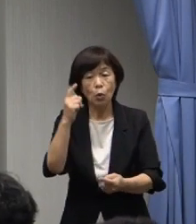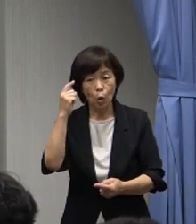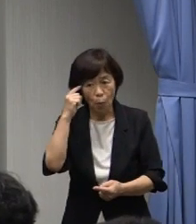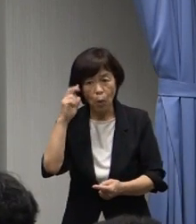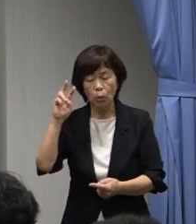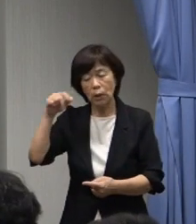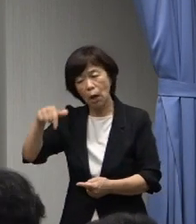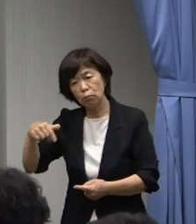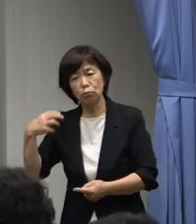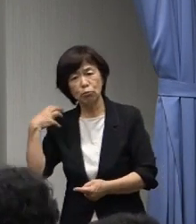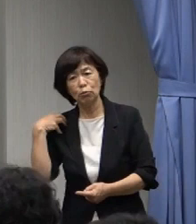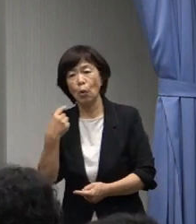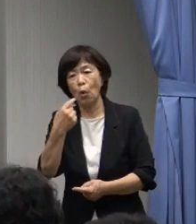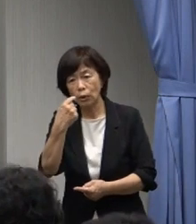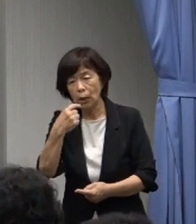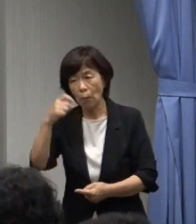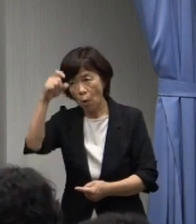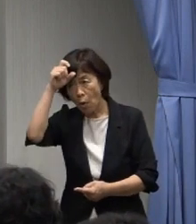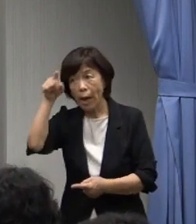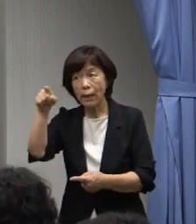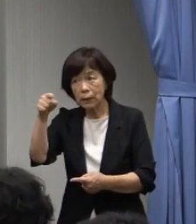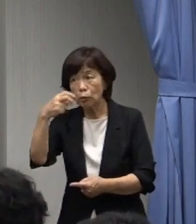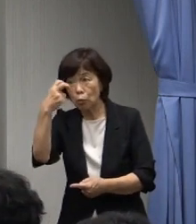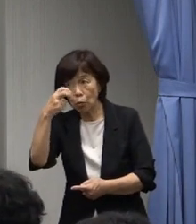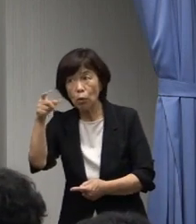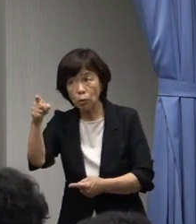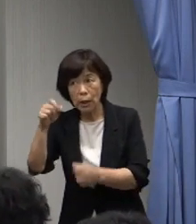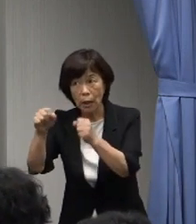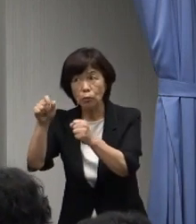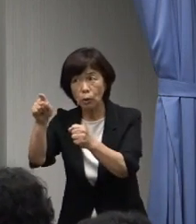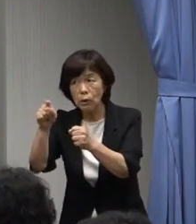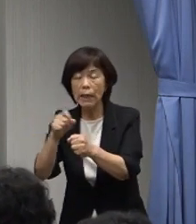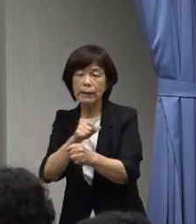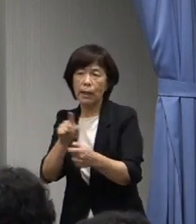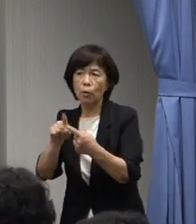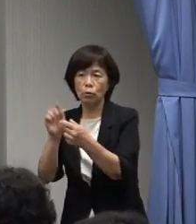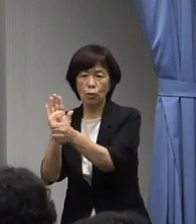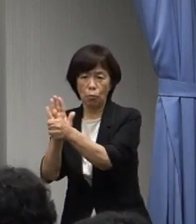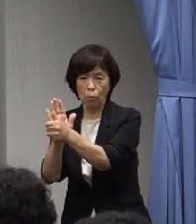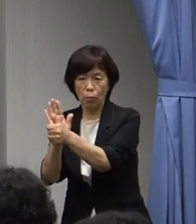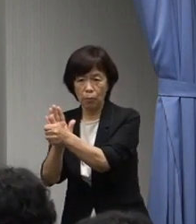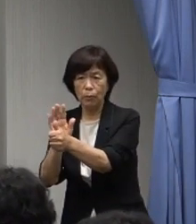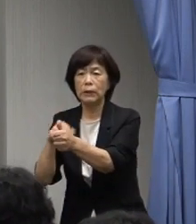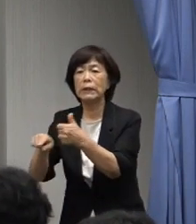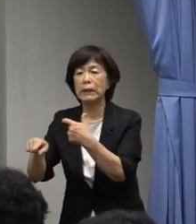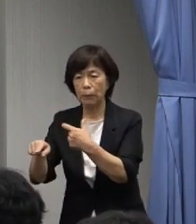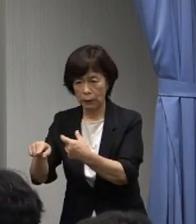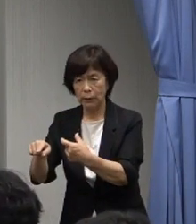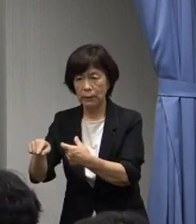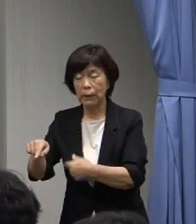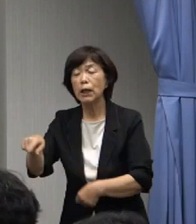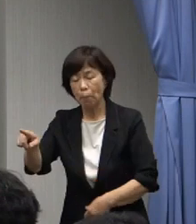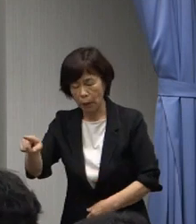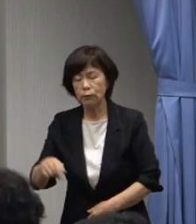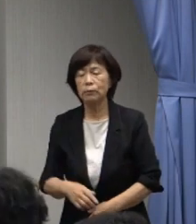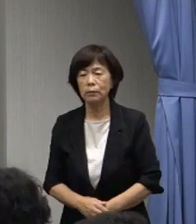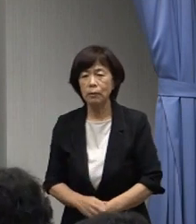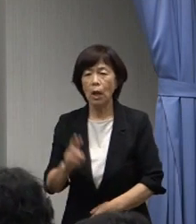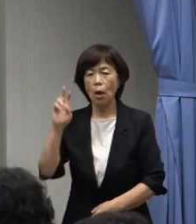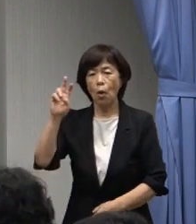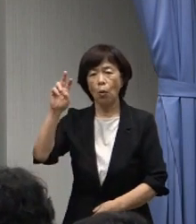阪府としても当然これは警察の捜査には積極的に協力をしていきます。大阪